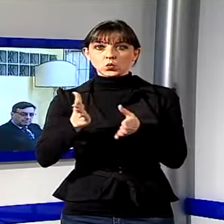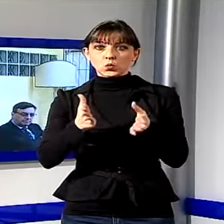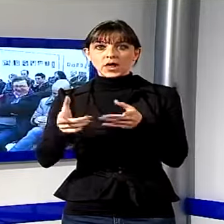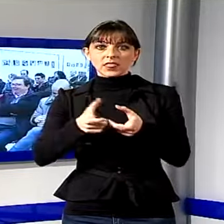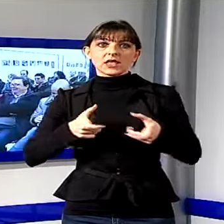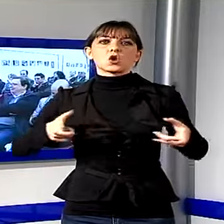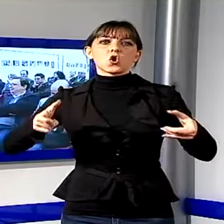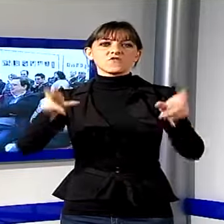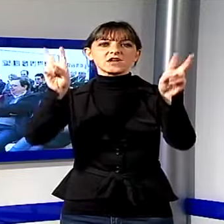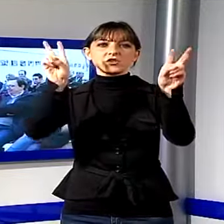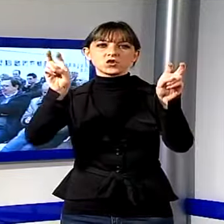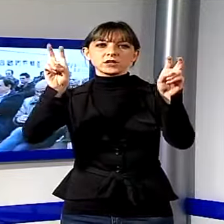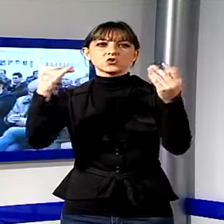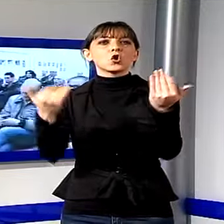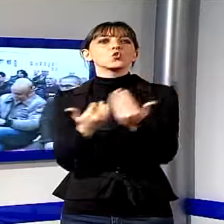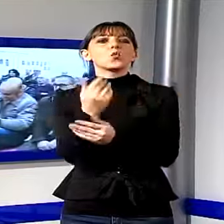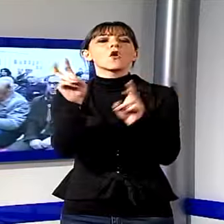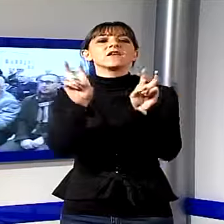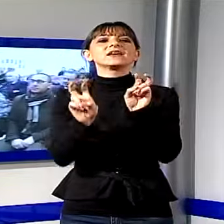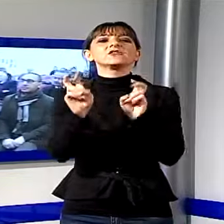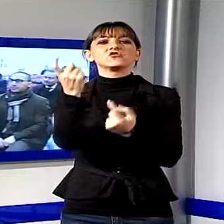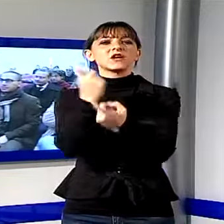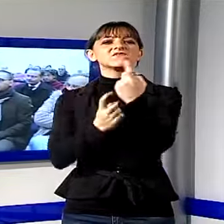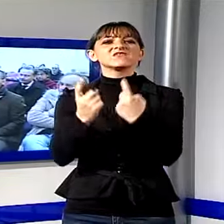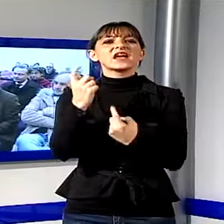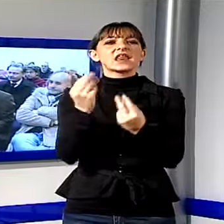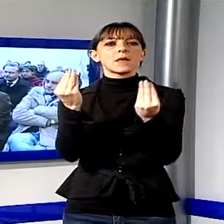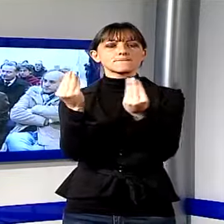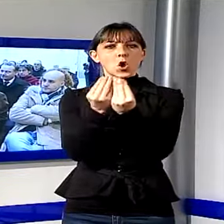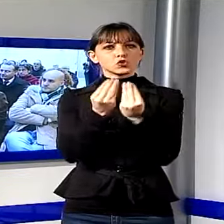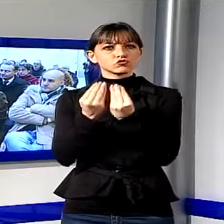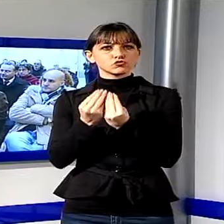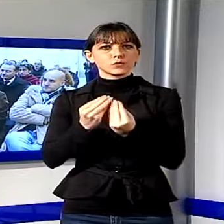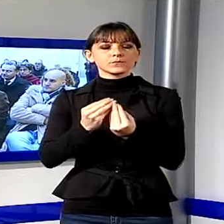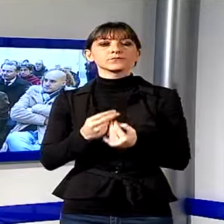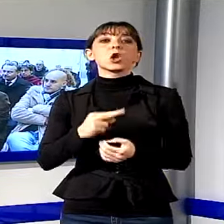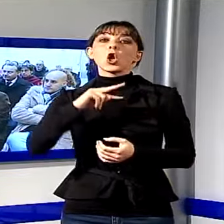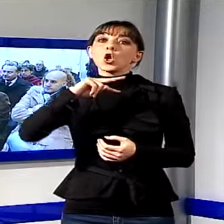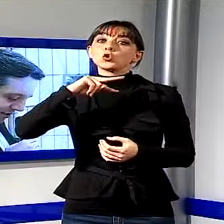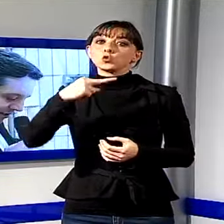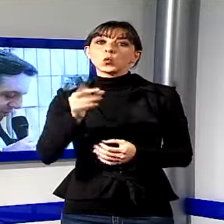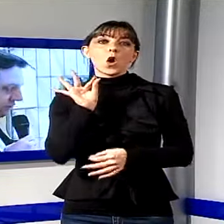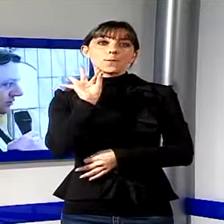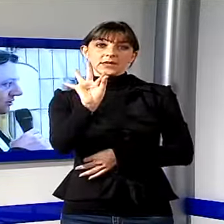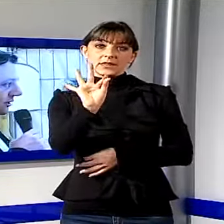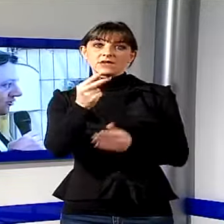esperti e rappresentanti della regione. Duplice l'obiettivo del progetto. Da una parte dare lavoro alle aziende